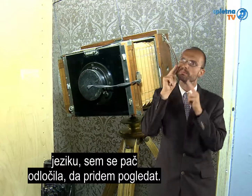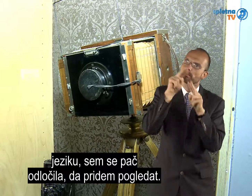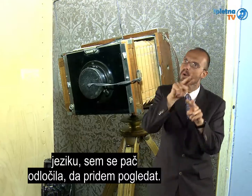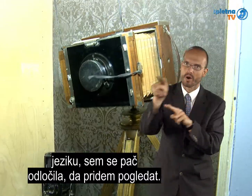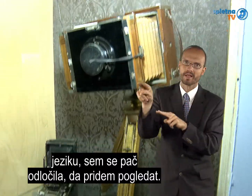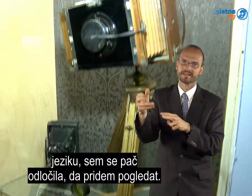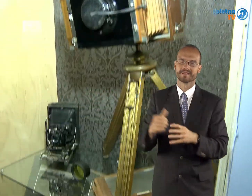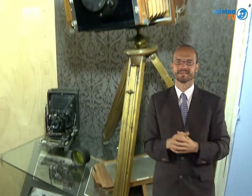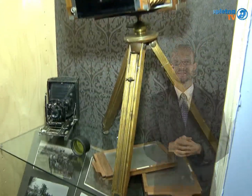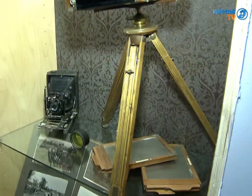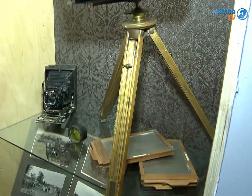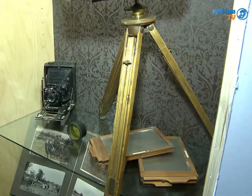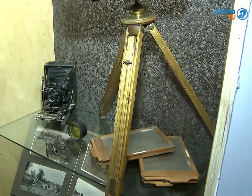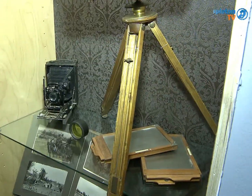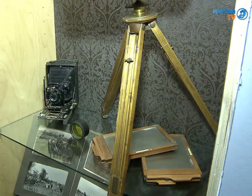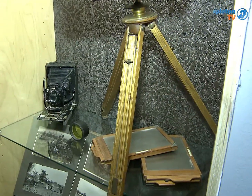pogledat.